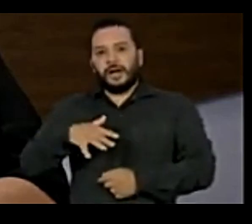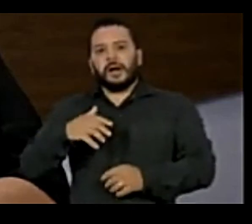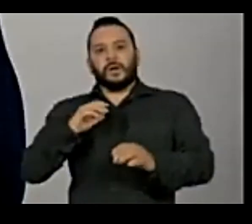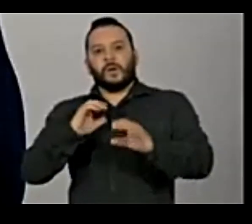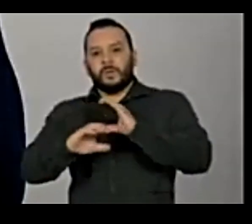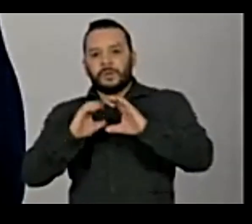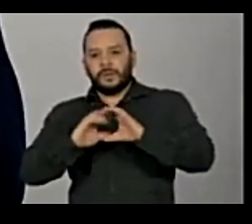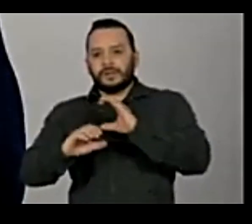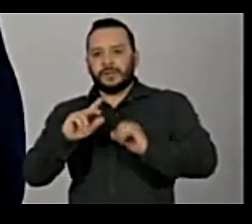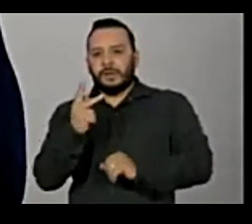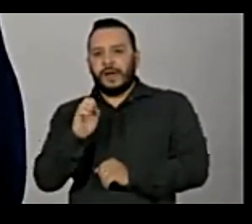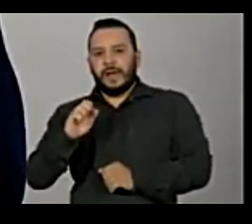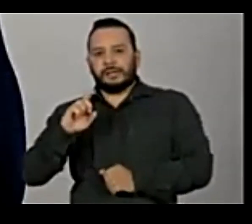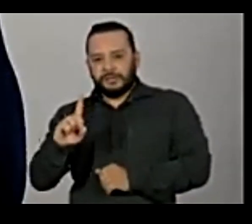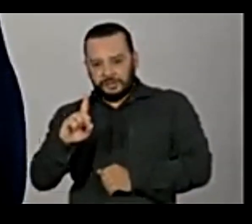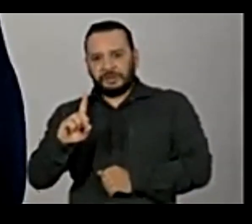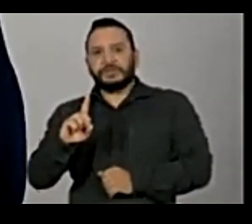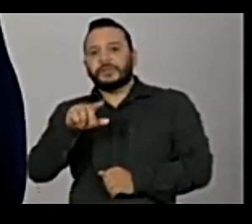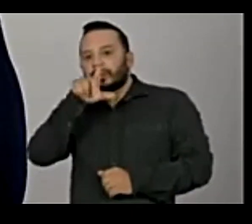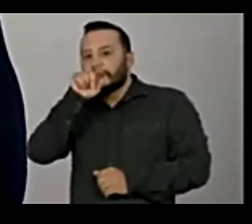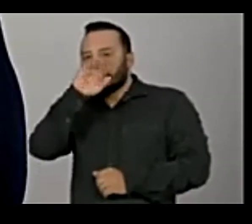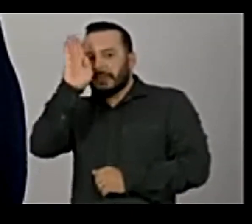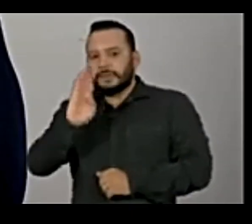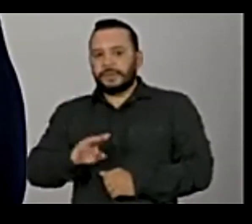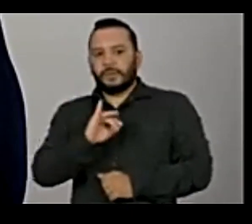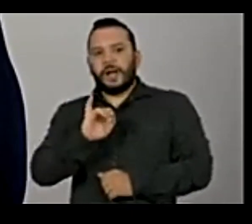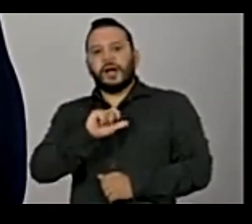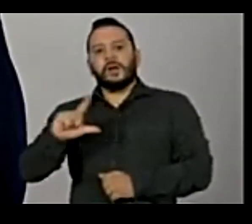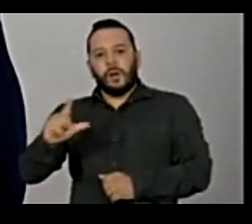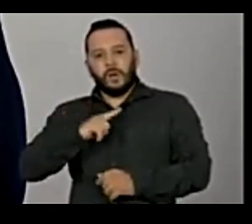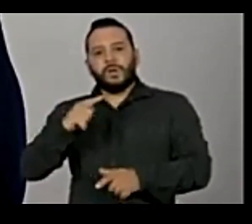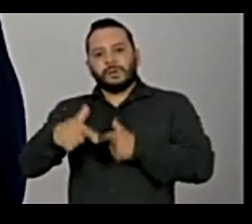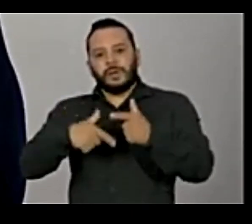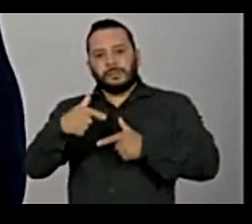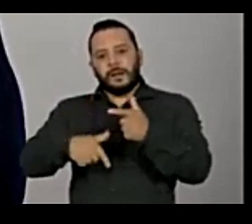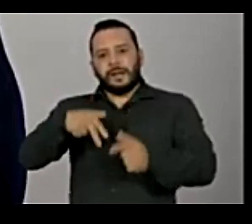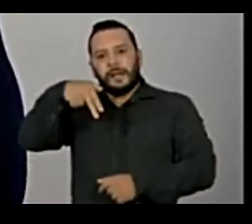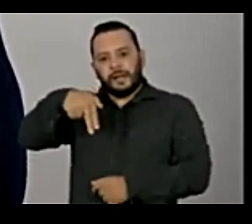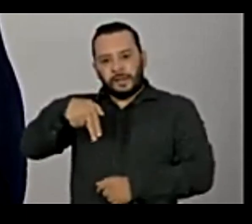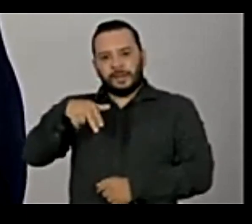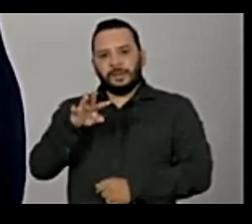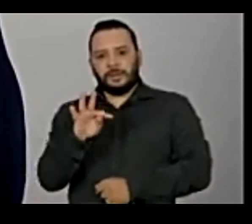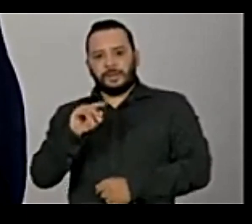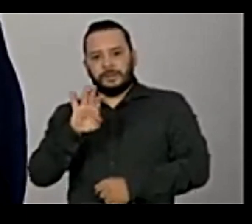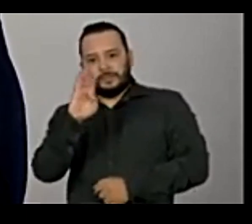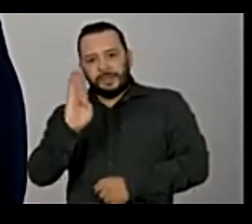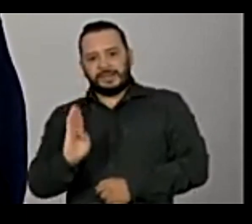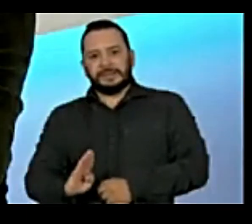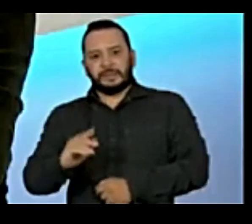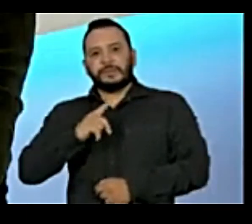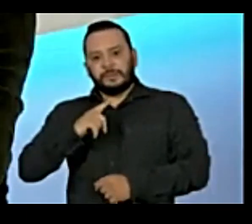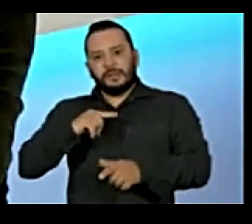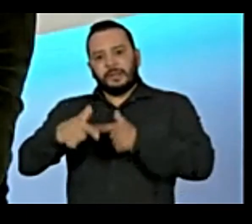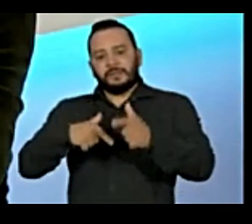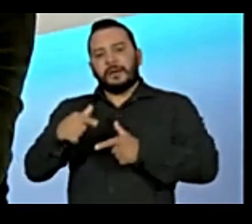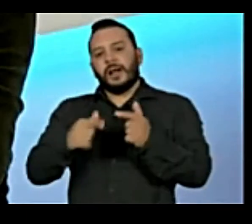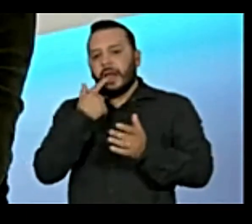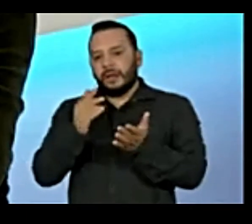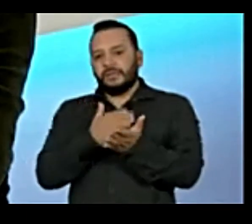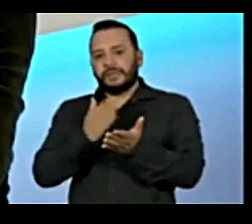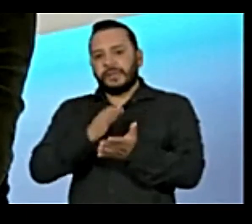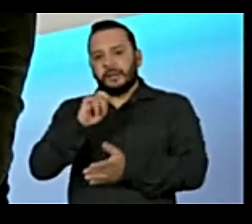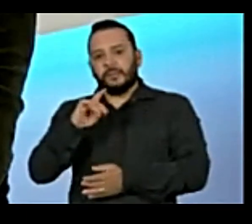Brasil, Carol Pires, colaboradora do New York Times no Brasil e colunista da revista Época, e Edgar